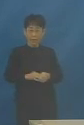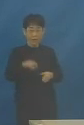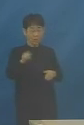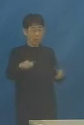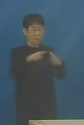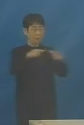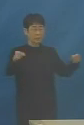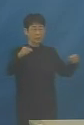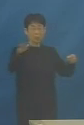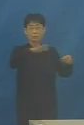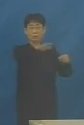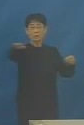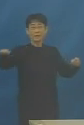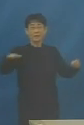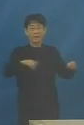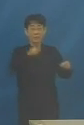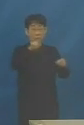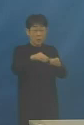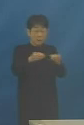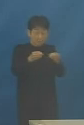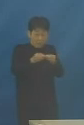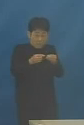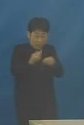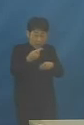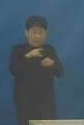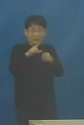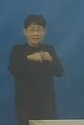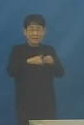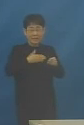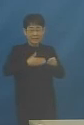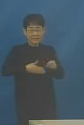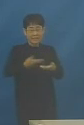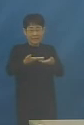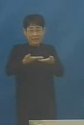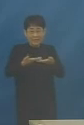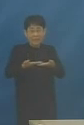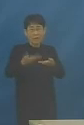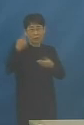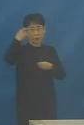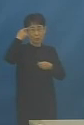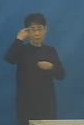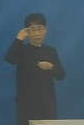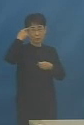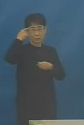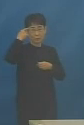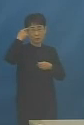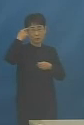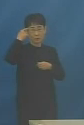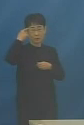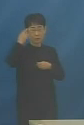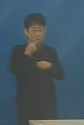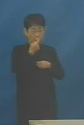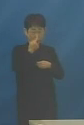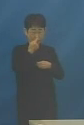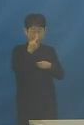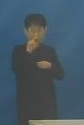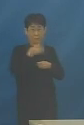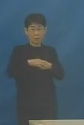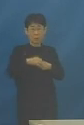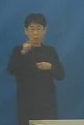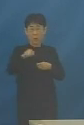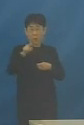様にこれを機会にして知っていただければというふうに思います私もあのちょっと今回の